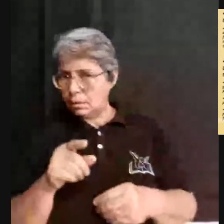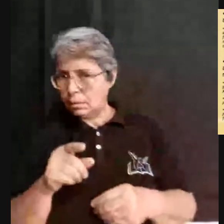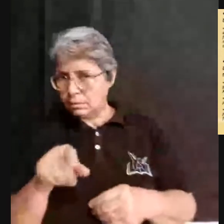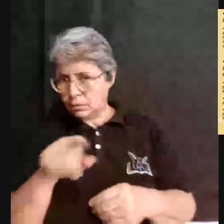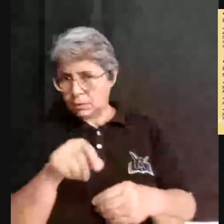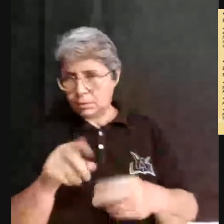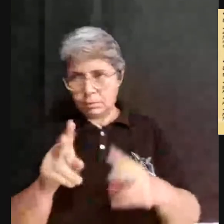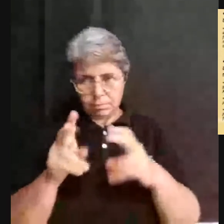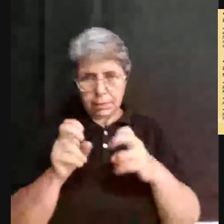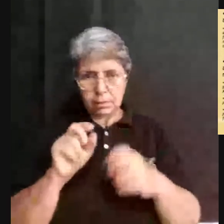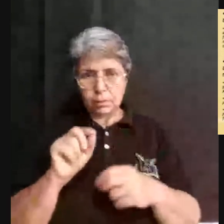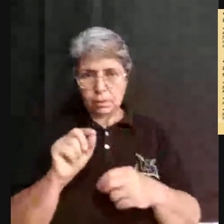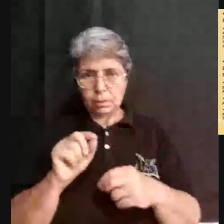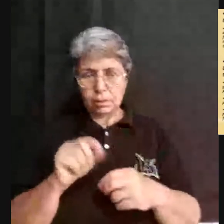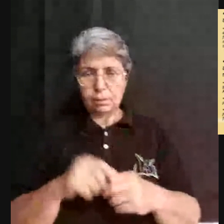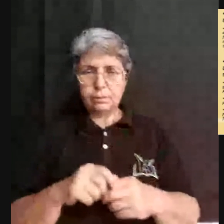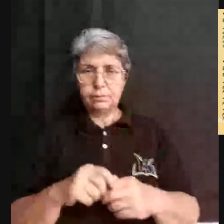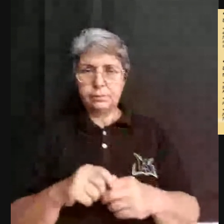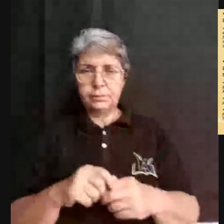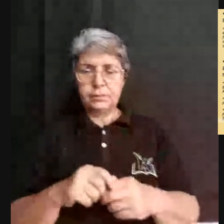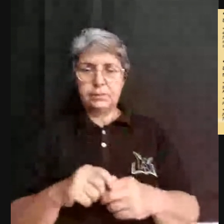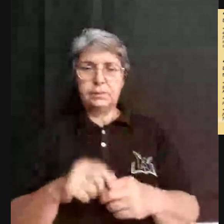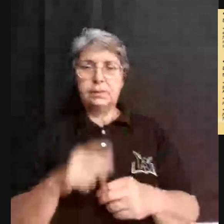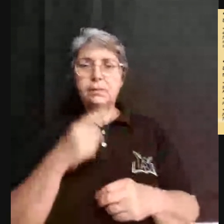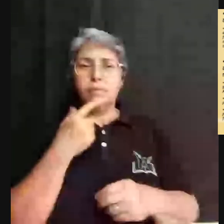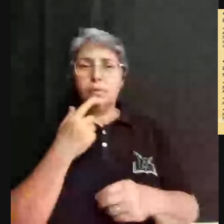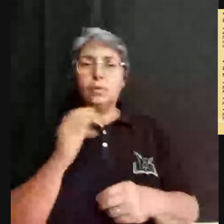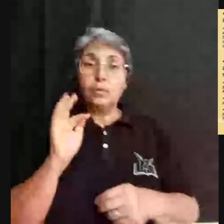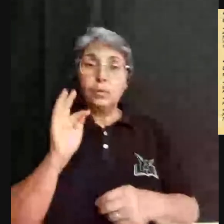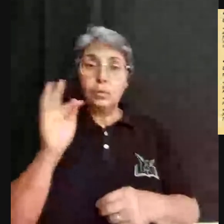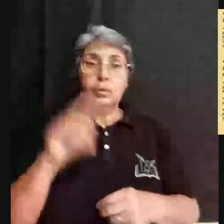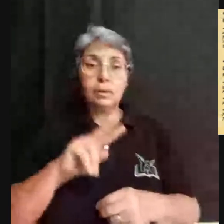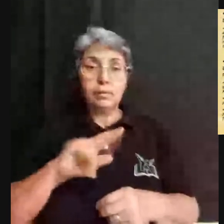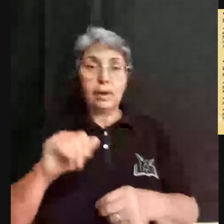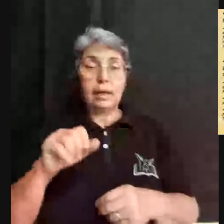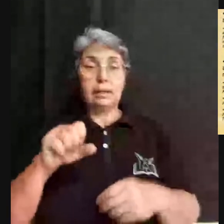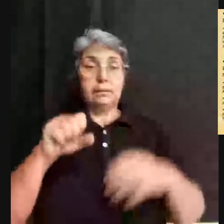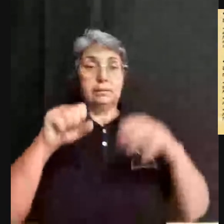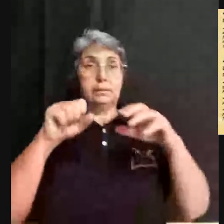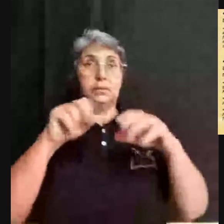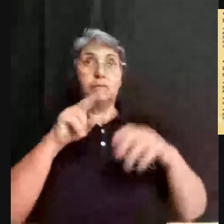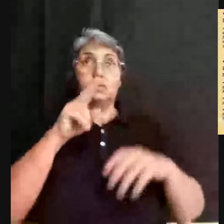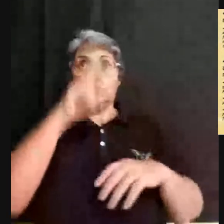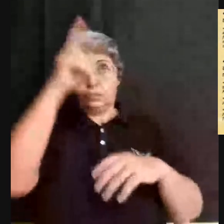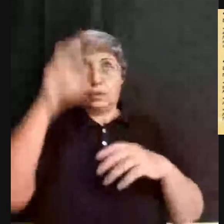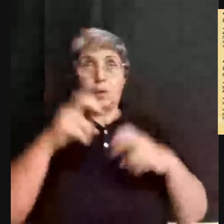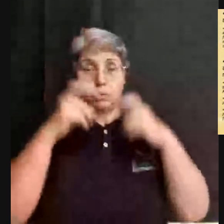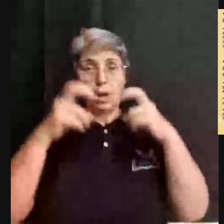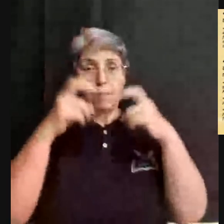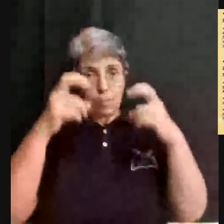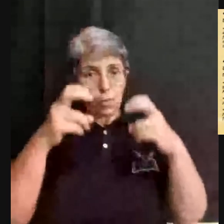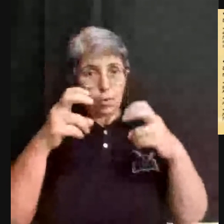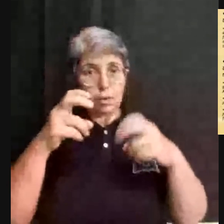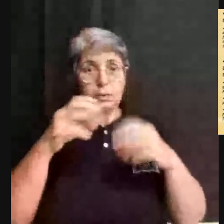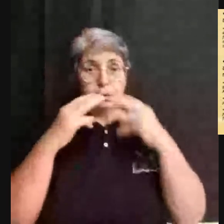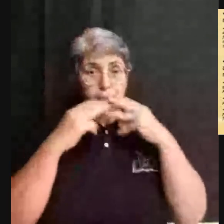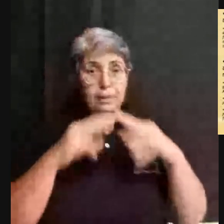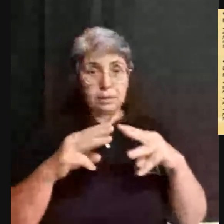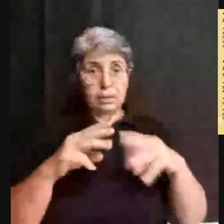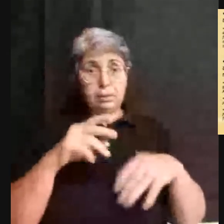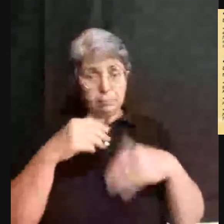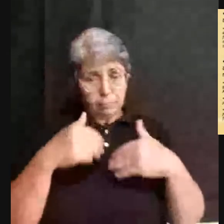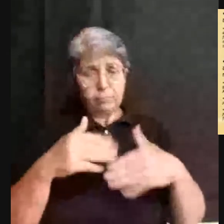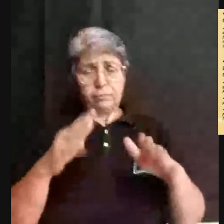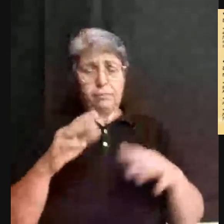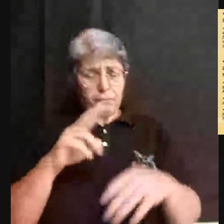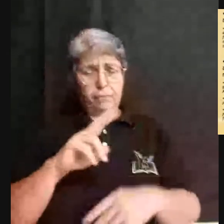ele trará o alto clamor da mensagem. Deixai que as bênçãos futuras sejam concedidas por aquele de